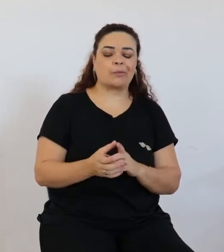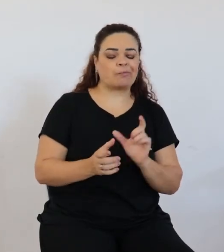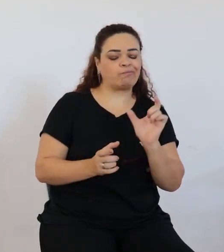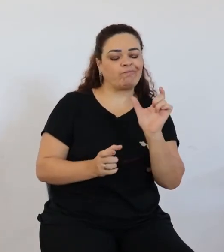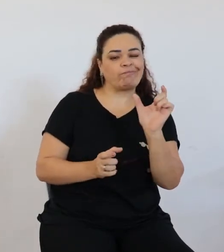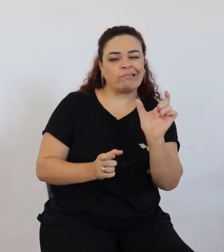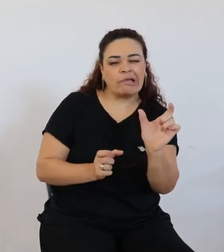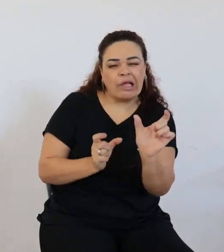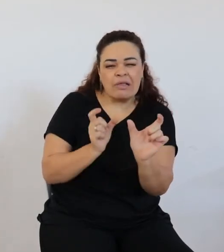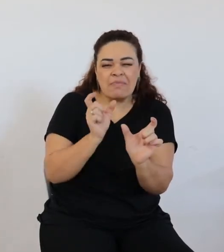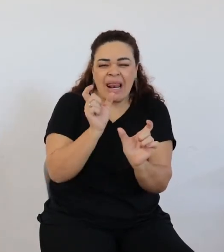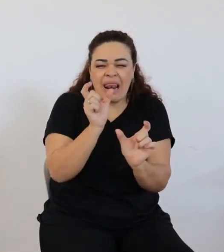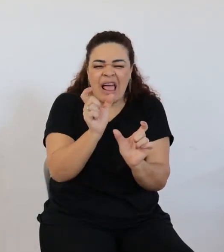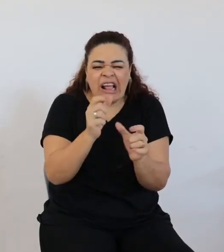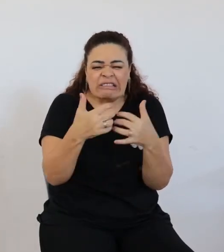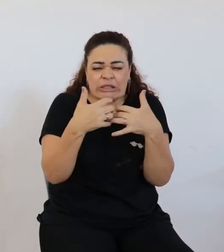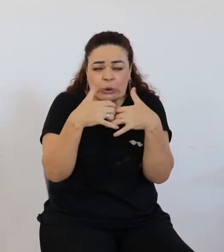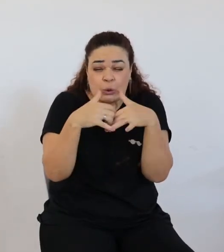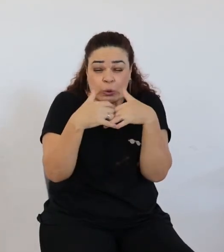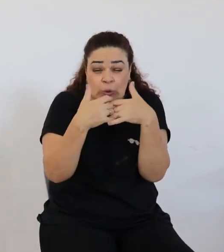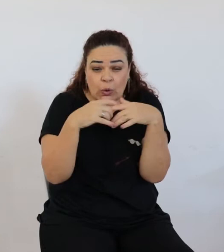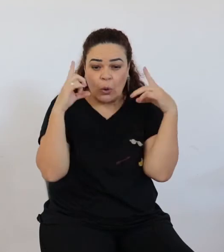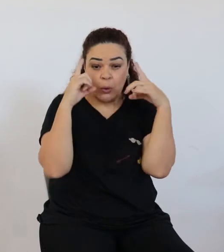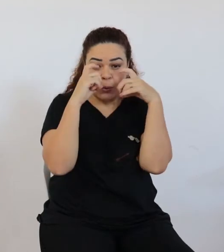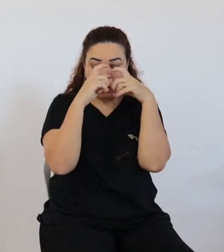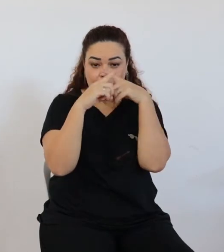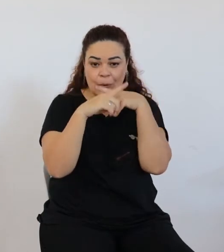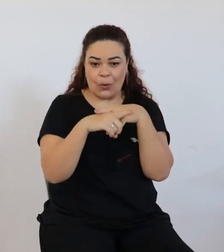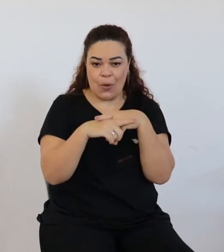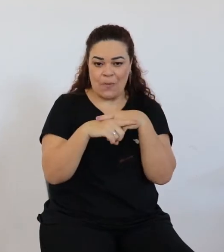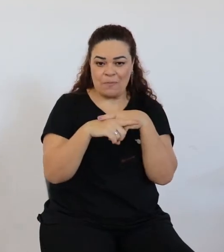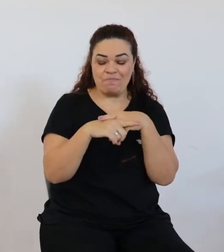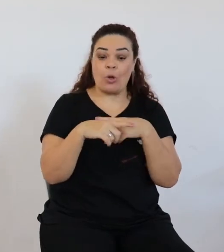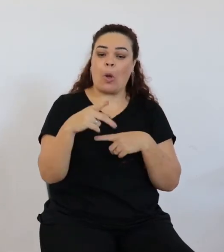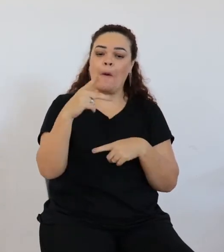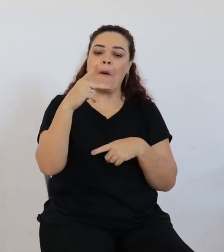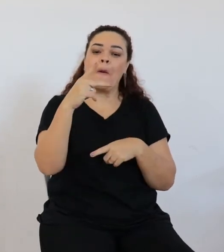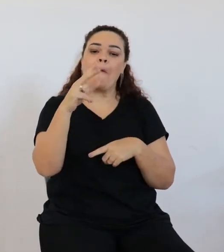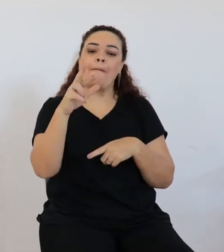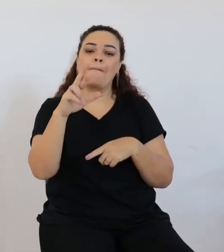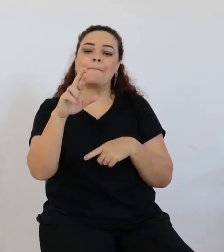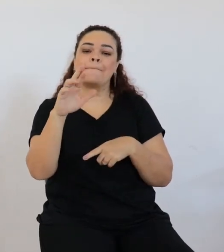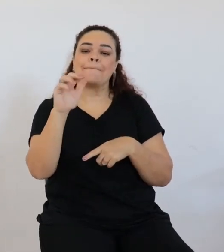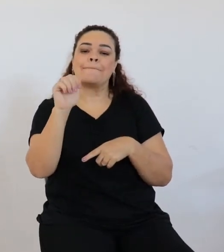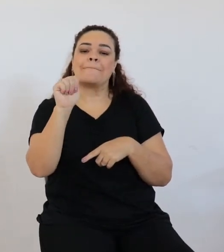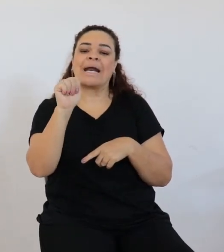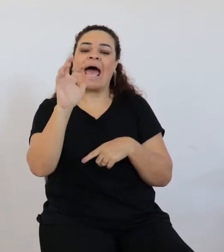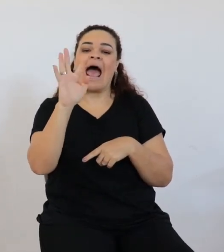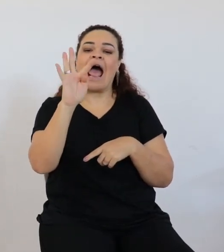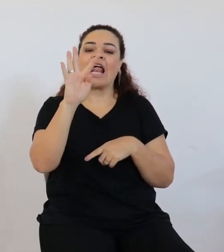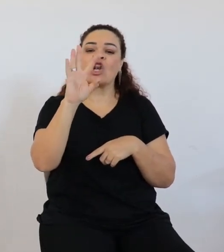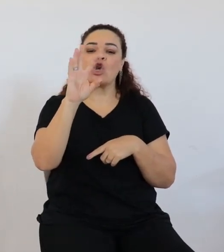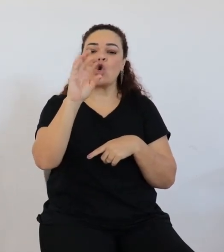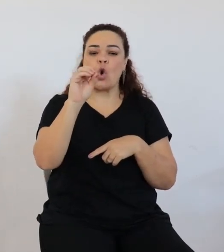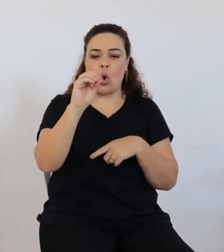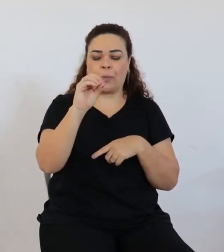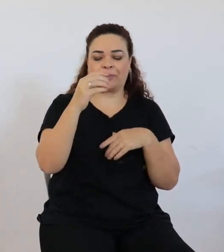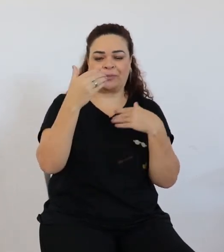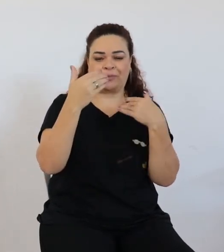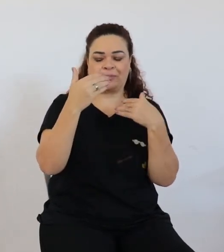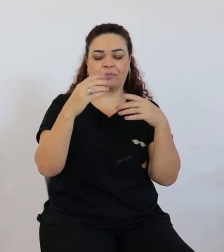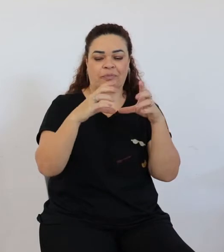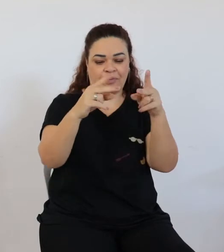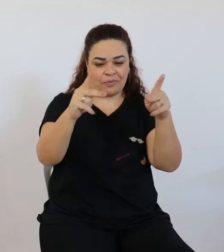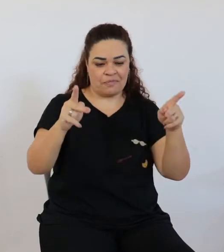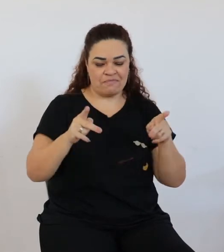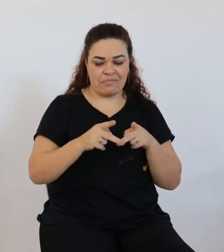ou sílabas complexas, que é prato, prova, prima,